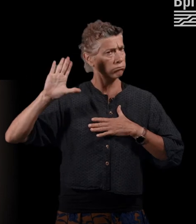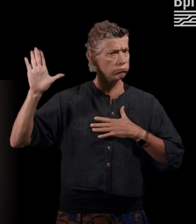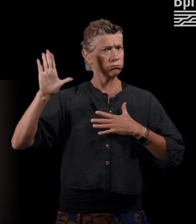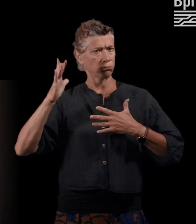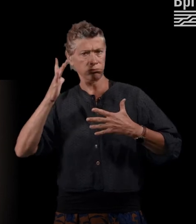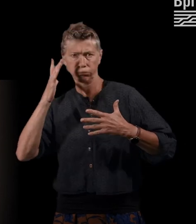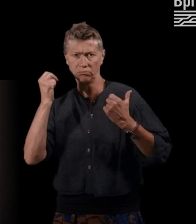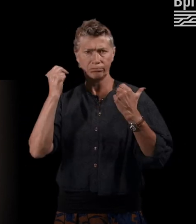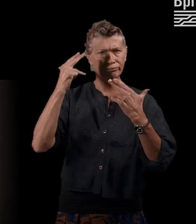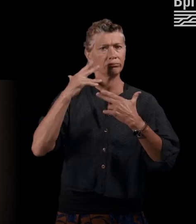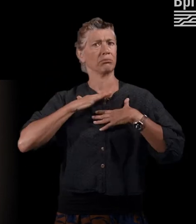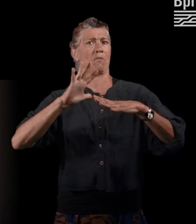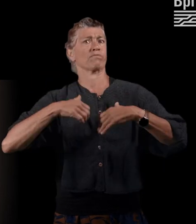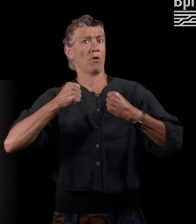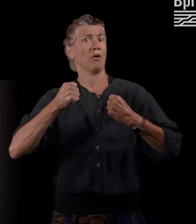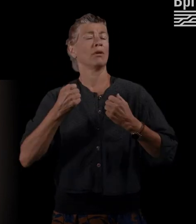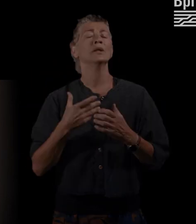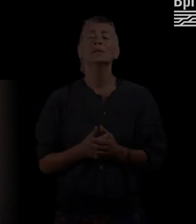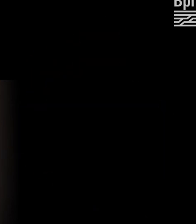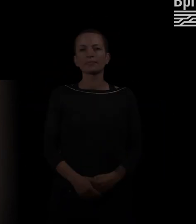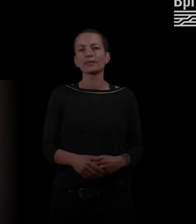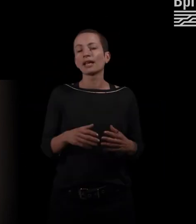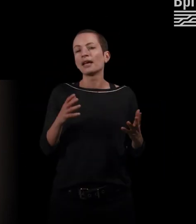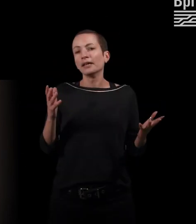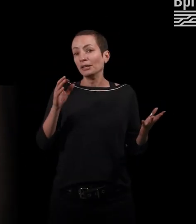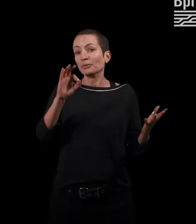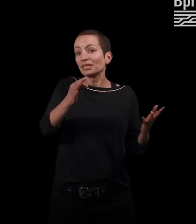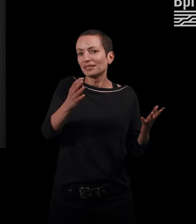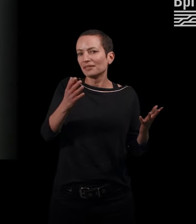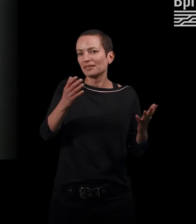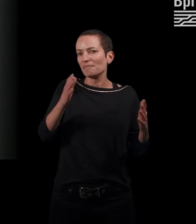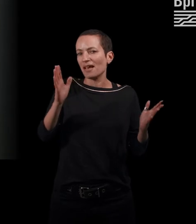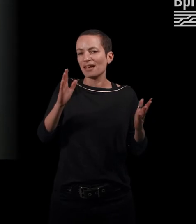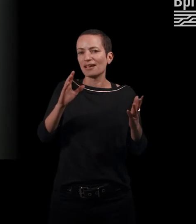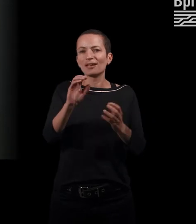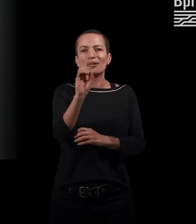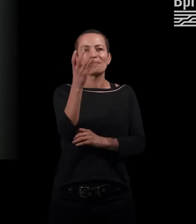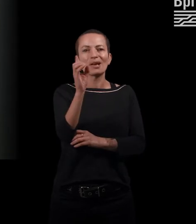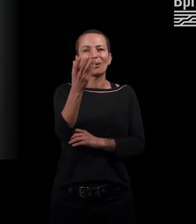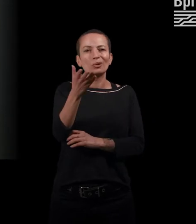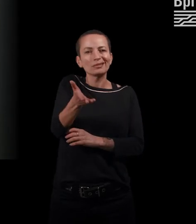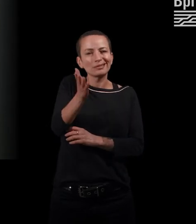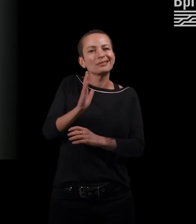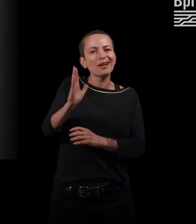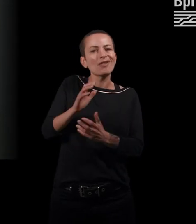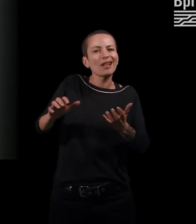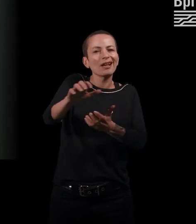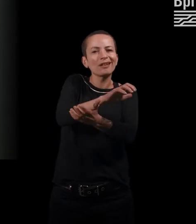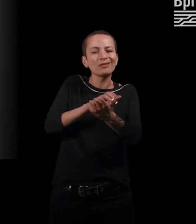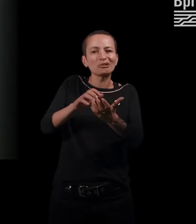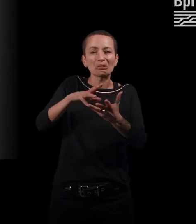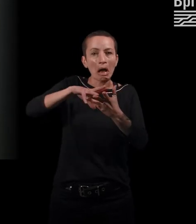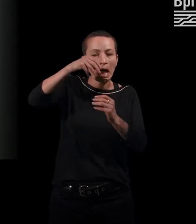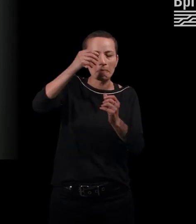avait confisquée d'une certaine manière. Alors oui, mais la partie de Beyrouth qui avait perdu son âme avant la